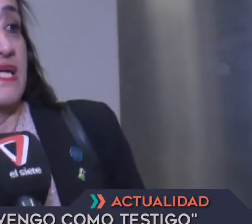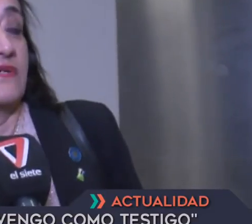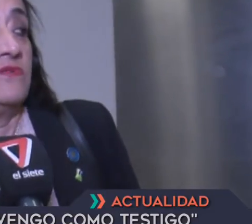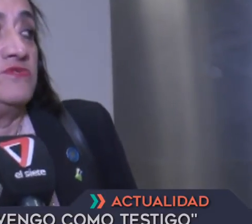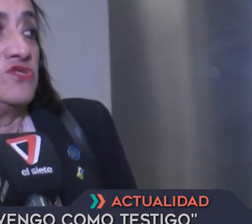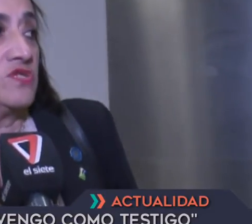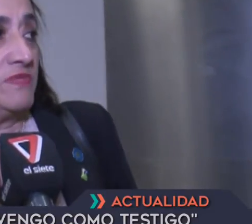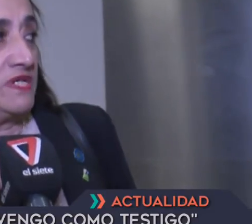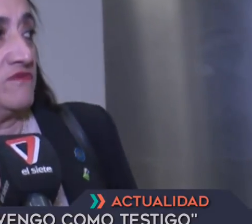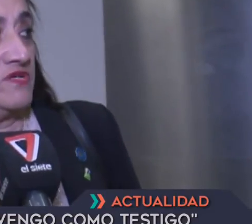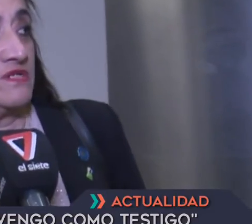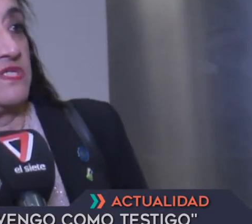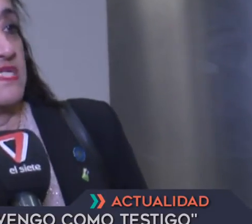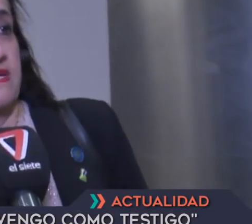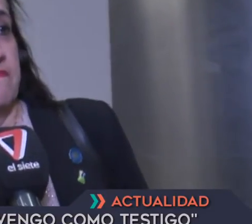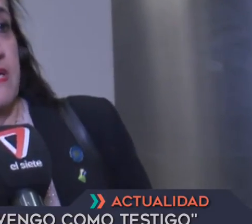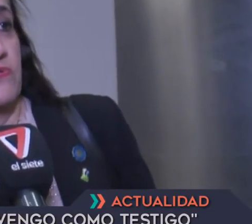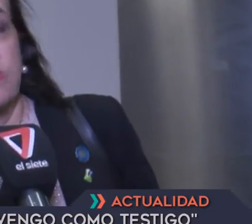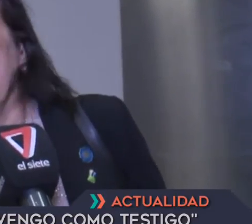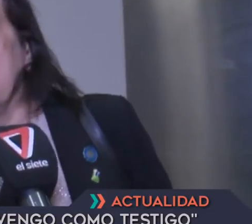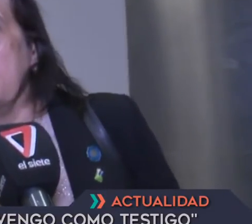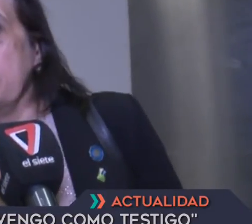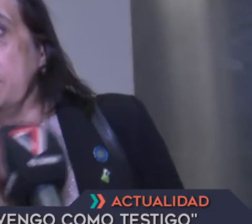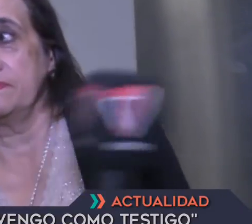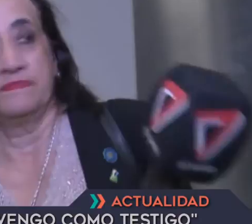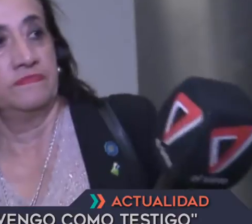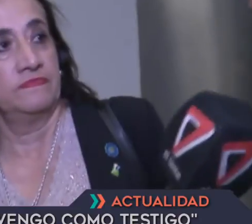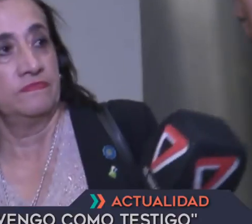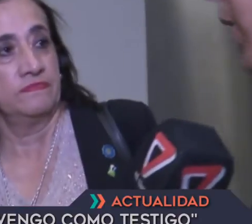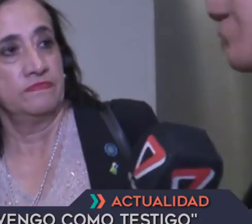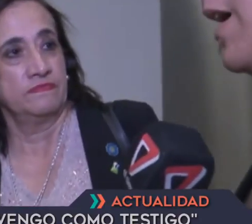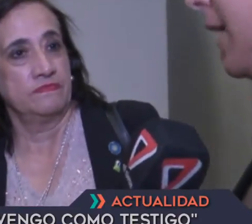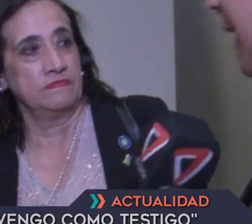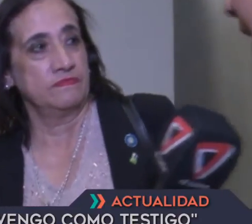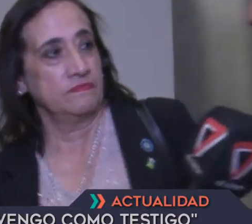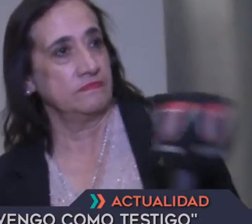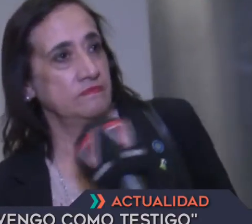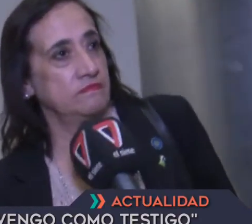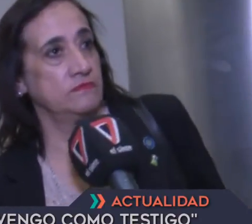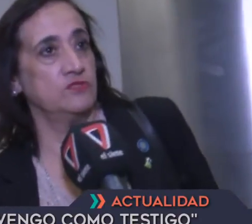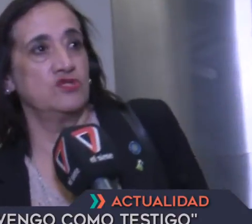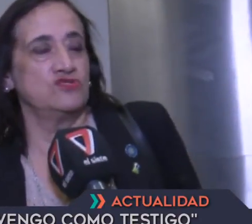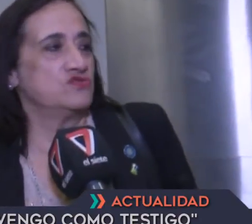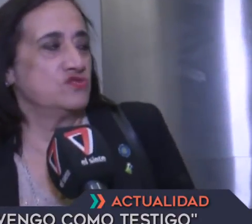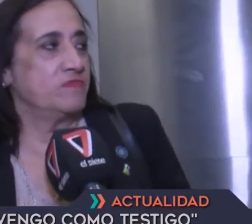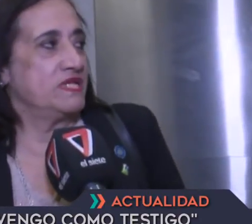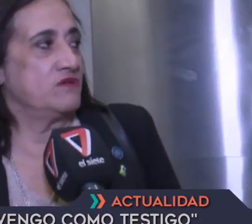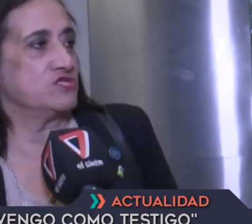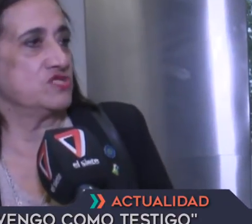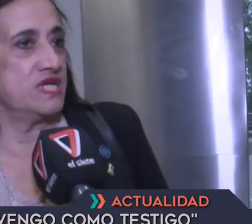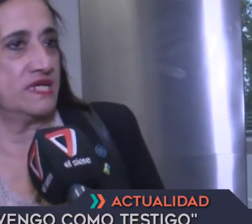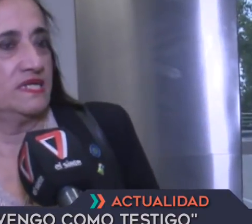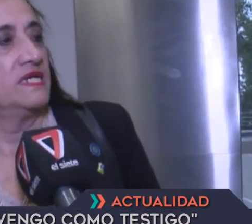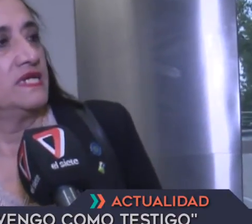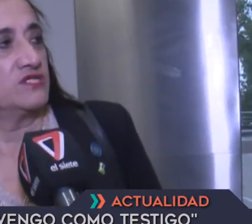qué declaró, yo solamente confío en la justicia, es lo único que digo. ¿Usted quiere que Salgado vuelva a la cárcel? No, no, no depende de lo que